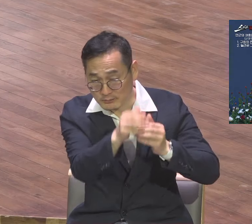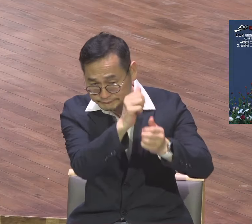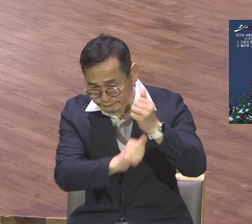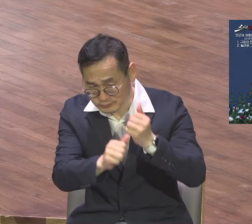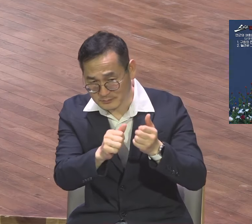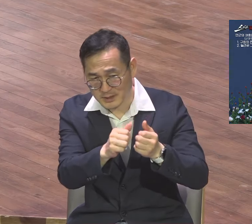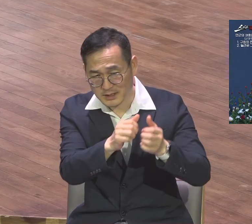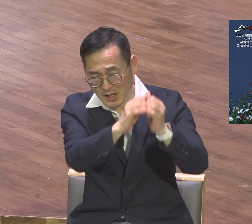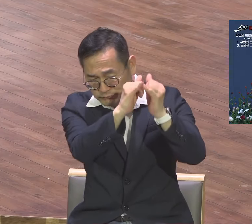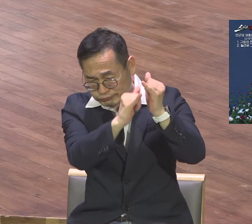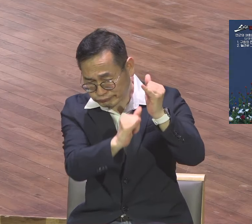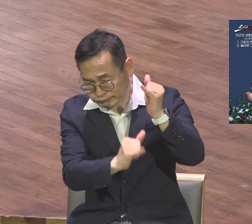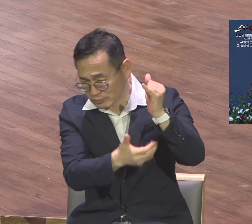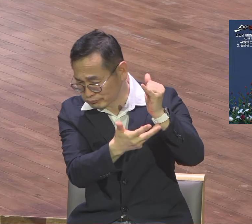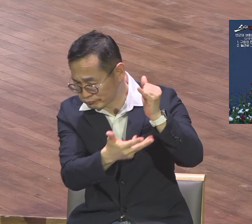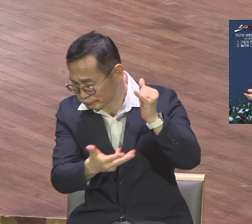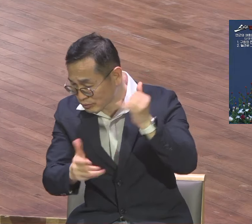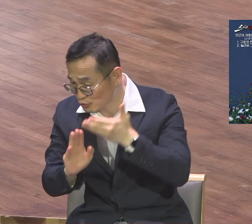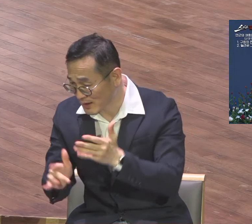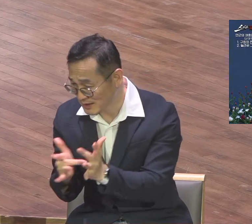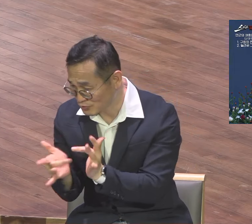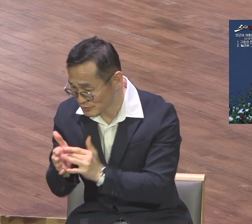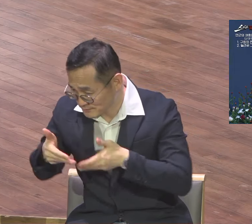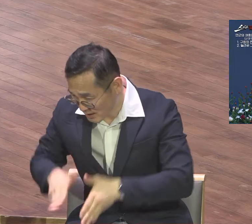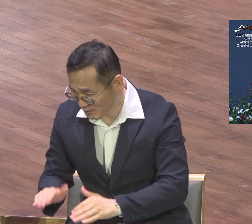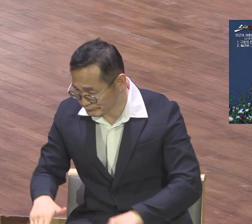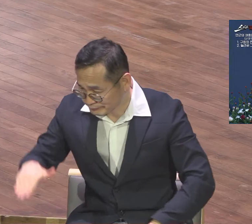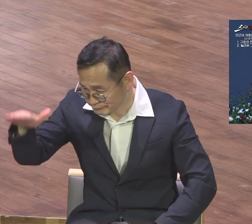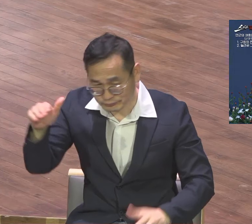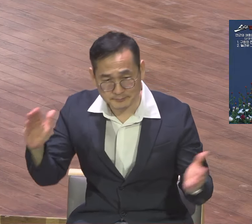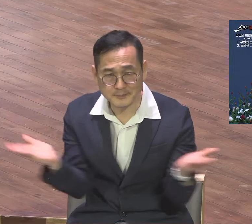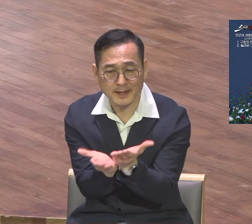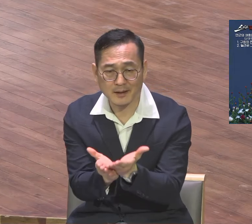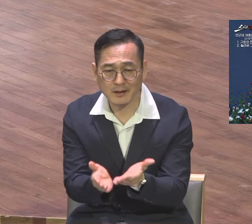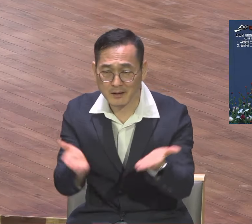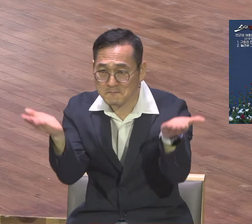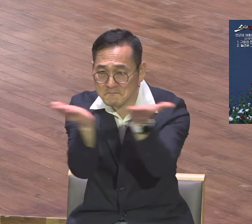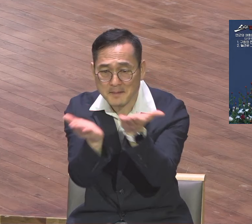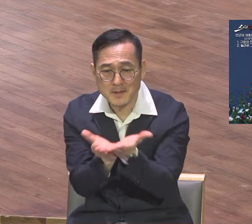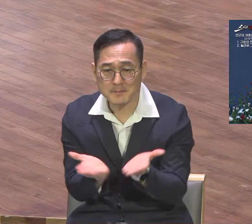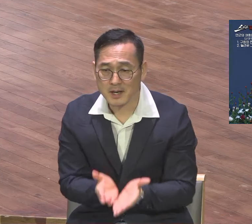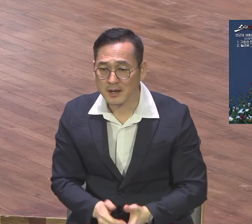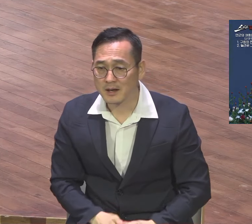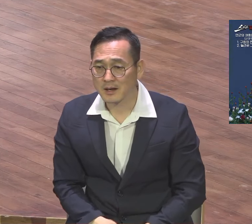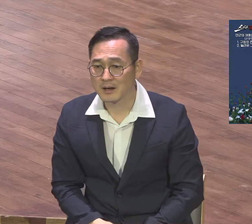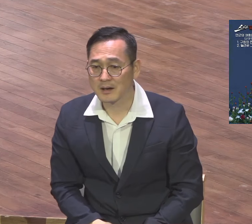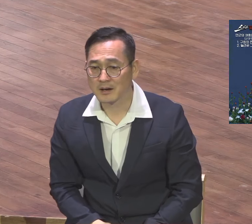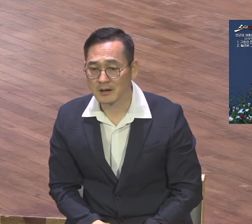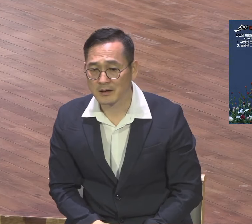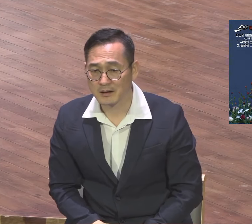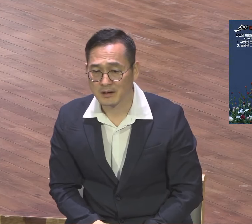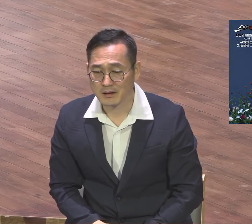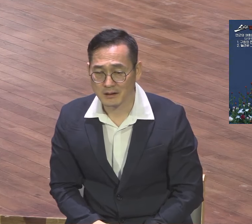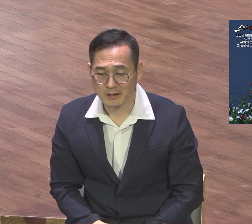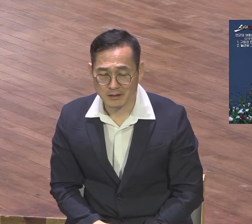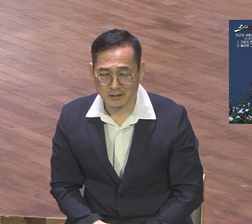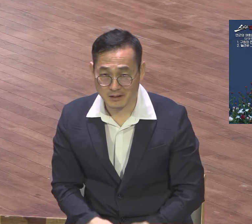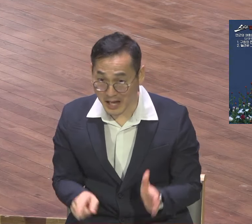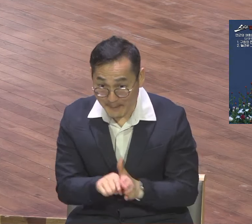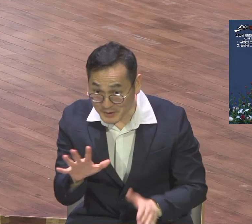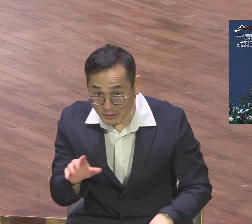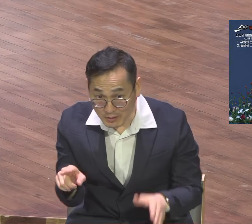이 이사야 예언한 것이 막 성취된 걸 다 우리 결말 다 보고 있잖아요 지금. 이래도 안 믿을 거예요. 확